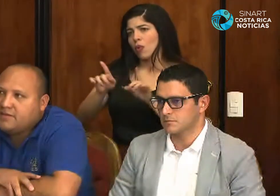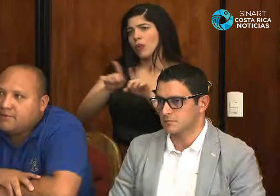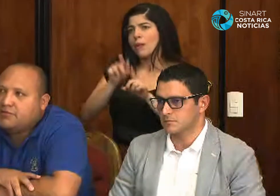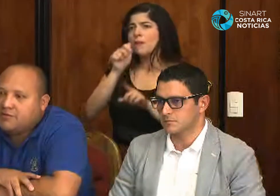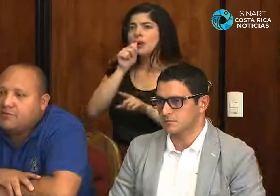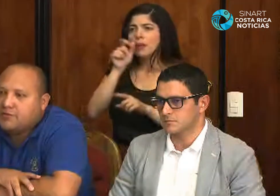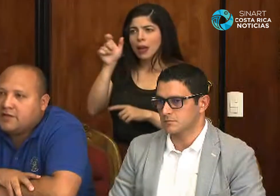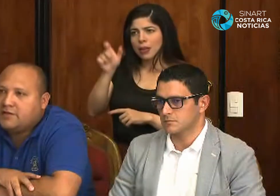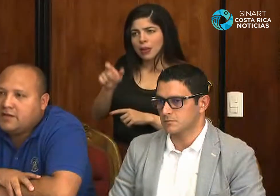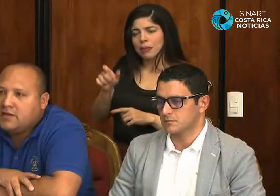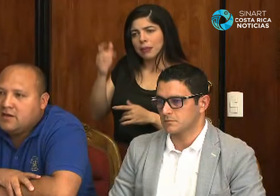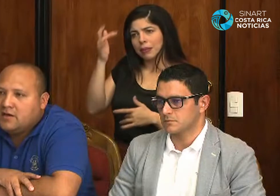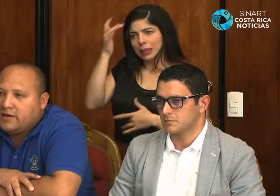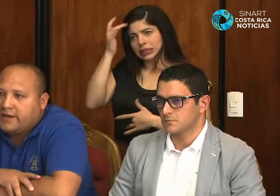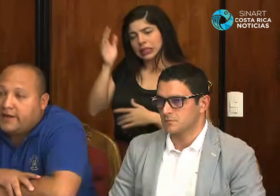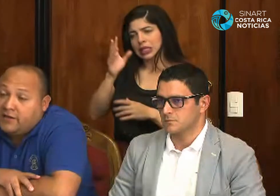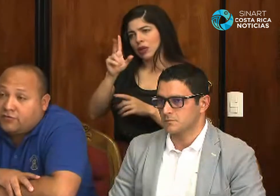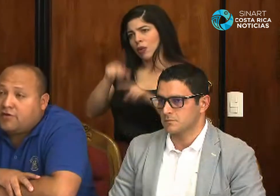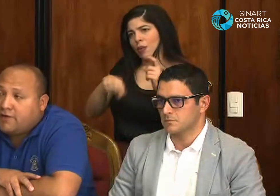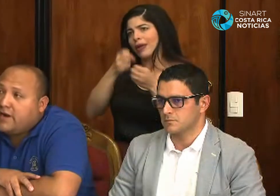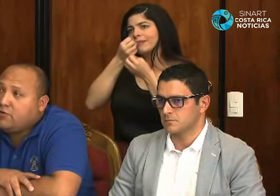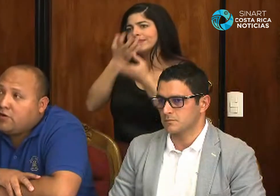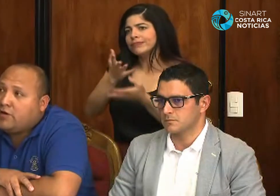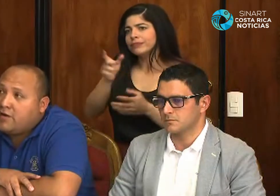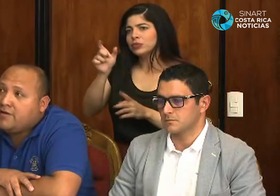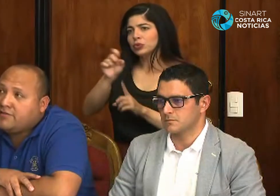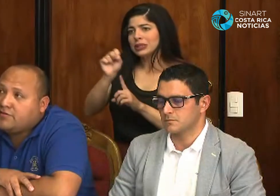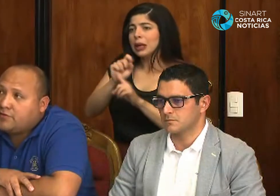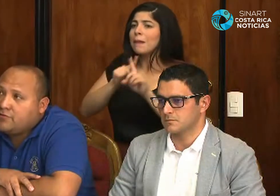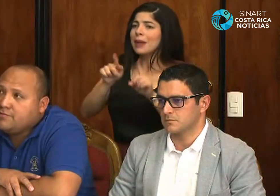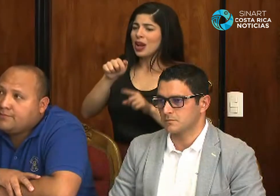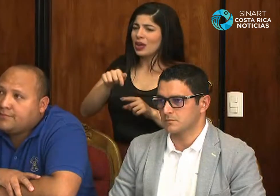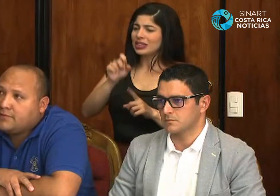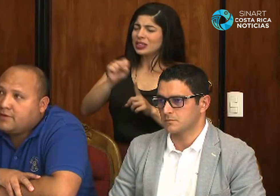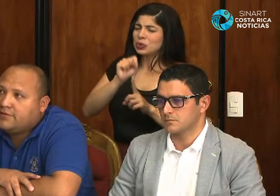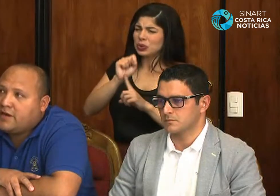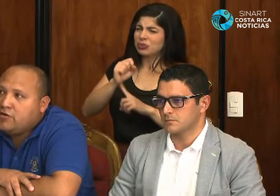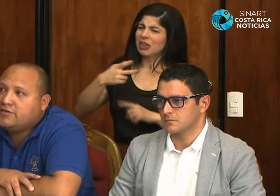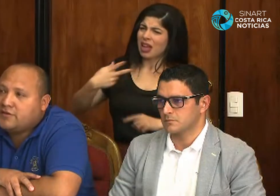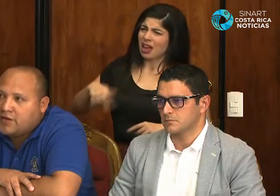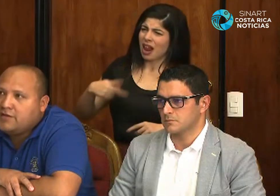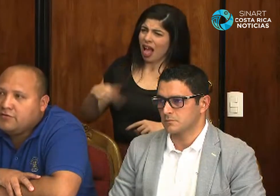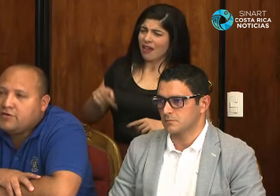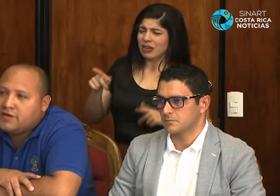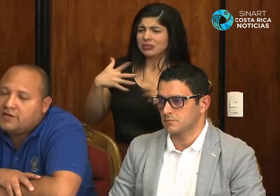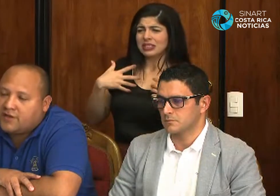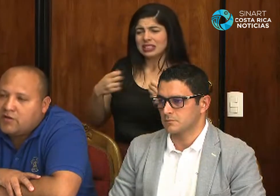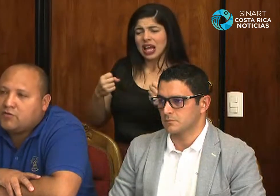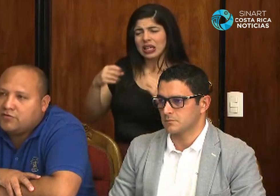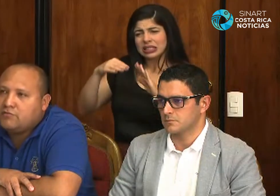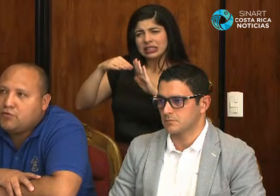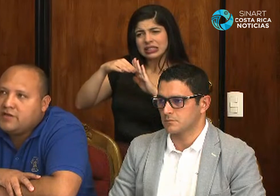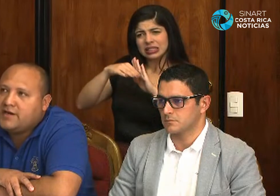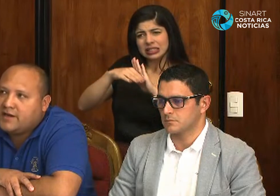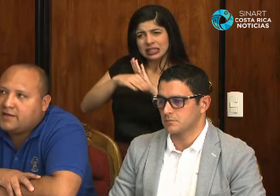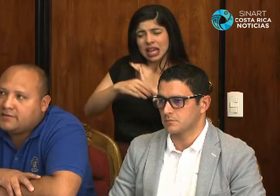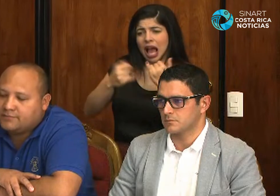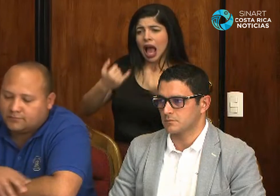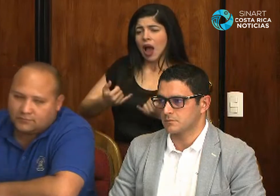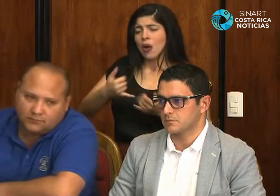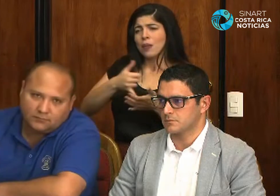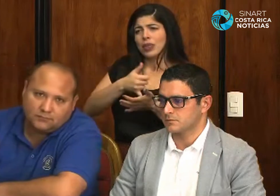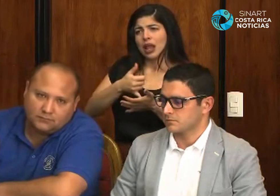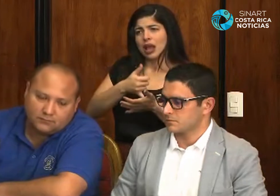del paciente, pero sí es importante que esto refleja lo grave de esta situación. Se ha ido deteriorando y está en una condición muy